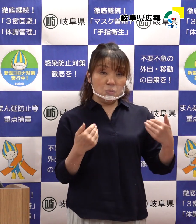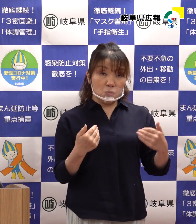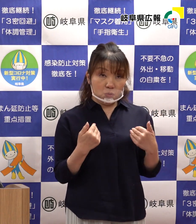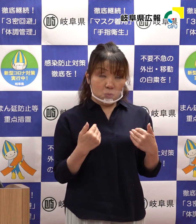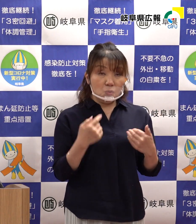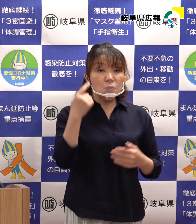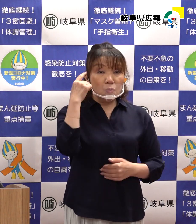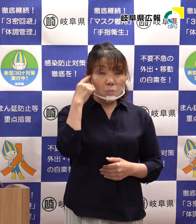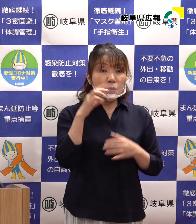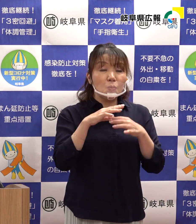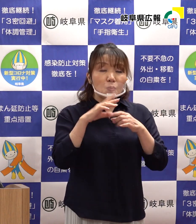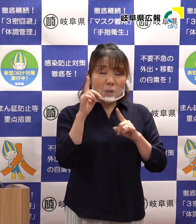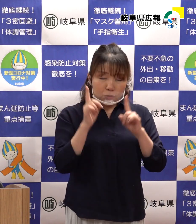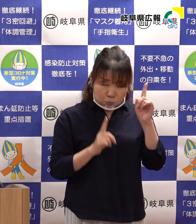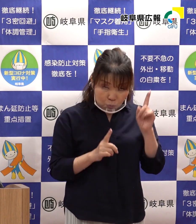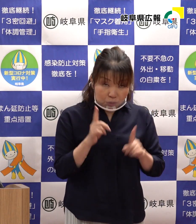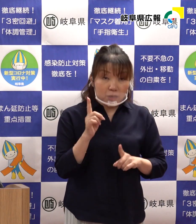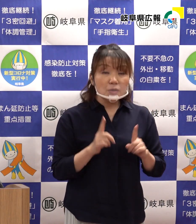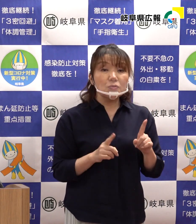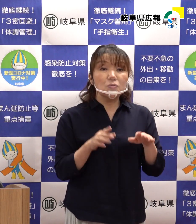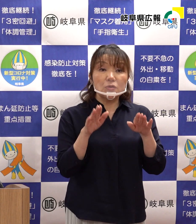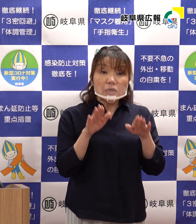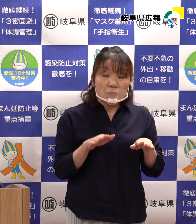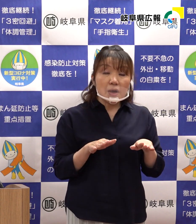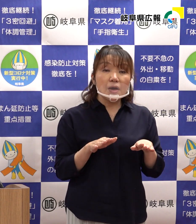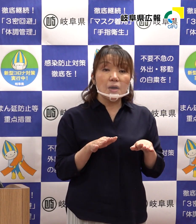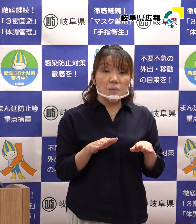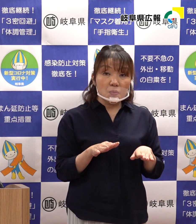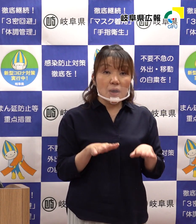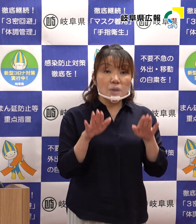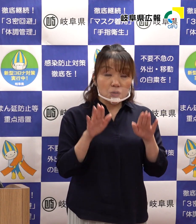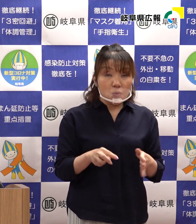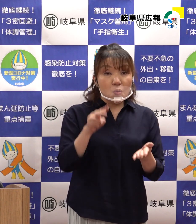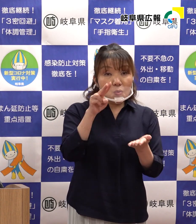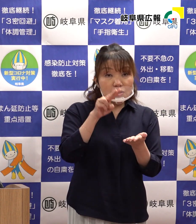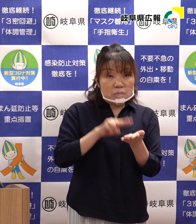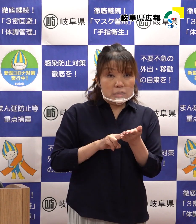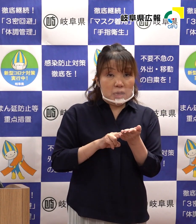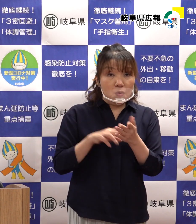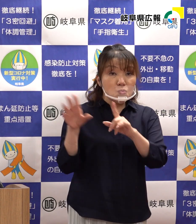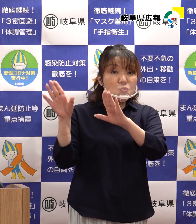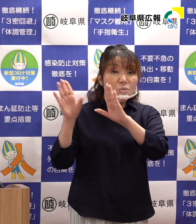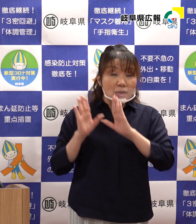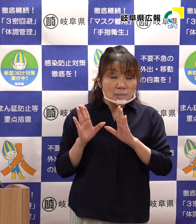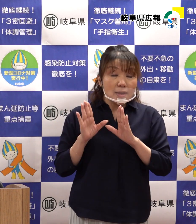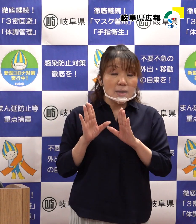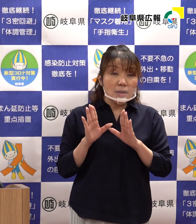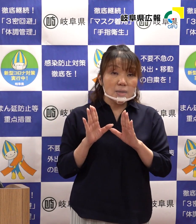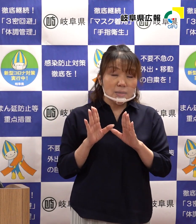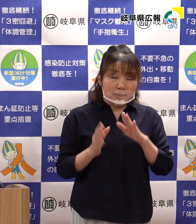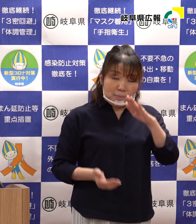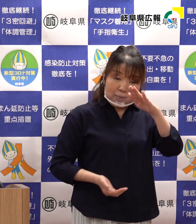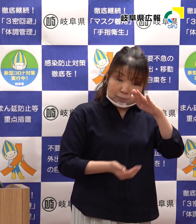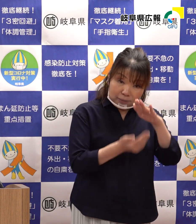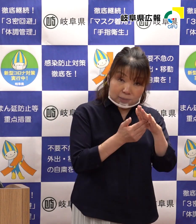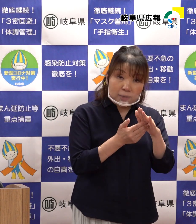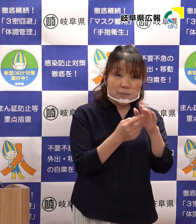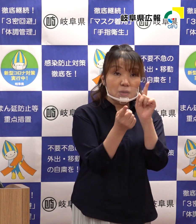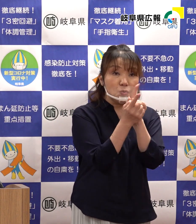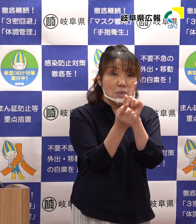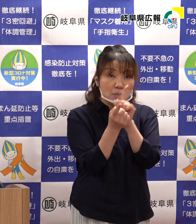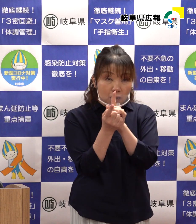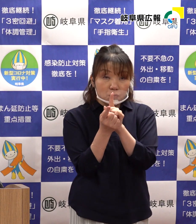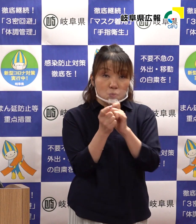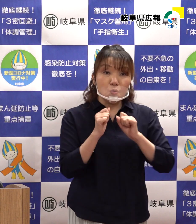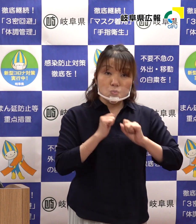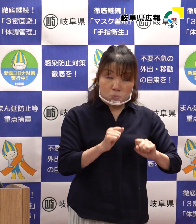りますが、まずはこの今日指定された段階で最大限の政策を打っていくということで、